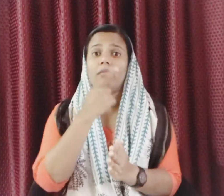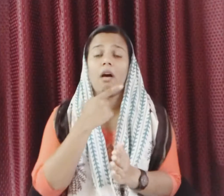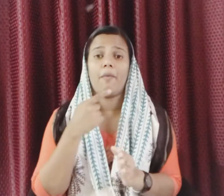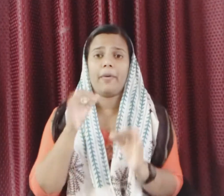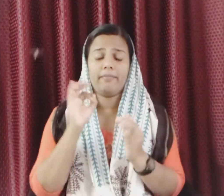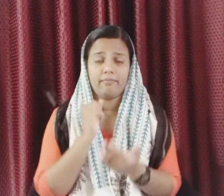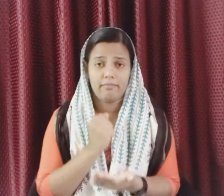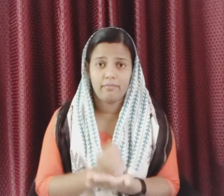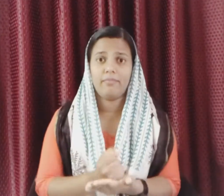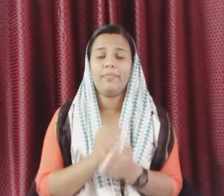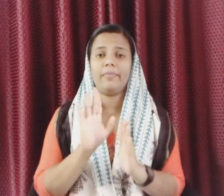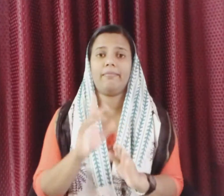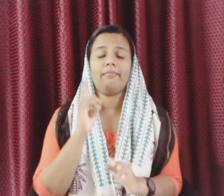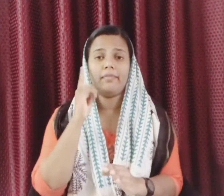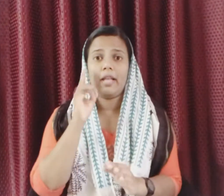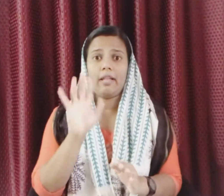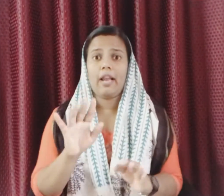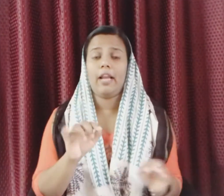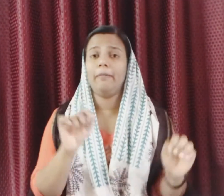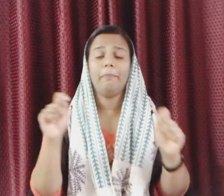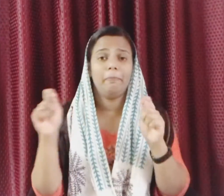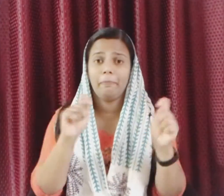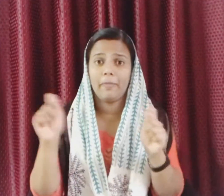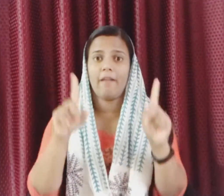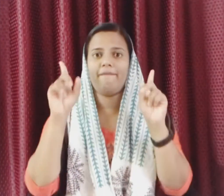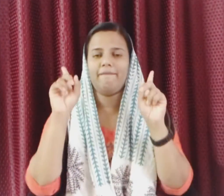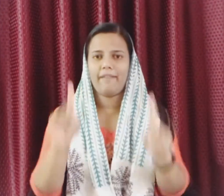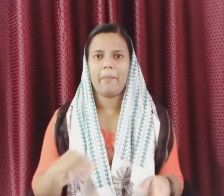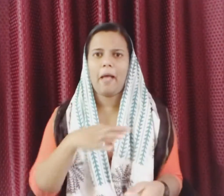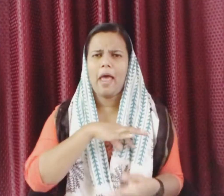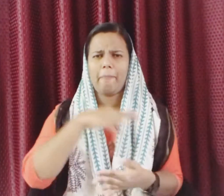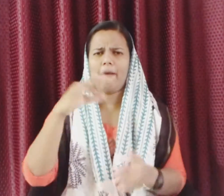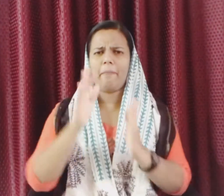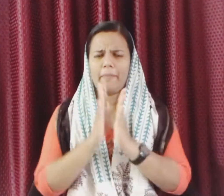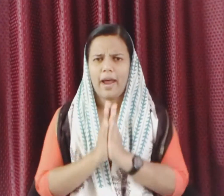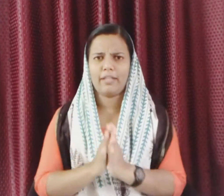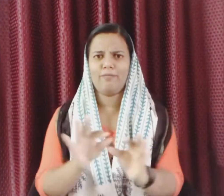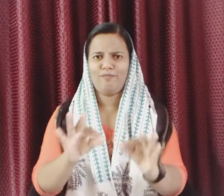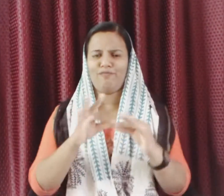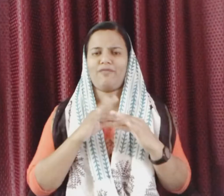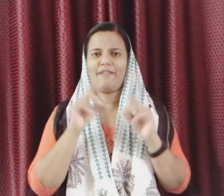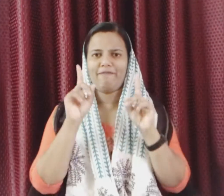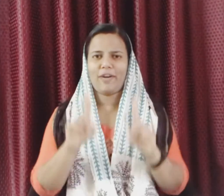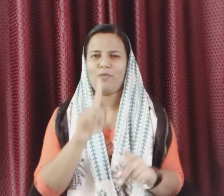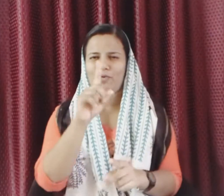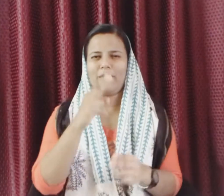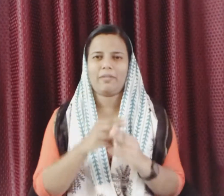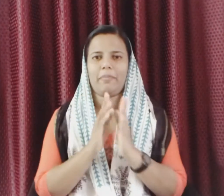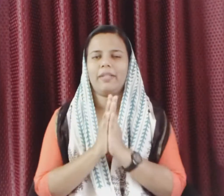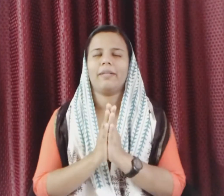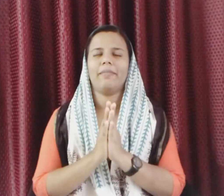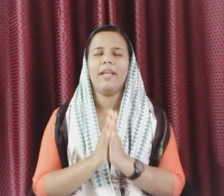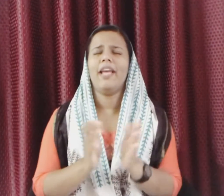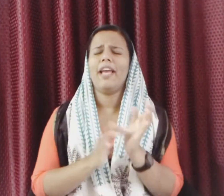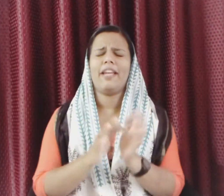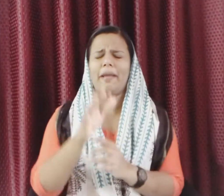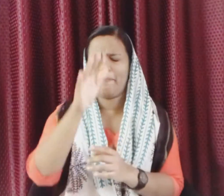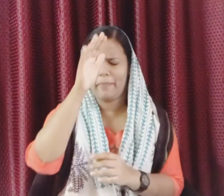നാവ് മേൽ നിശ്ചയമായിട്ടും ഒരു നല്ല കൺട്രോൾ ആത്മാവിൽ പ്രാർത്ഥിച്ച് ഇന്ന് പകൽ തന്നെ സ്വീകരിച്ചോണം. ഞാൻ നിങ്ങൾക്ക് വേണ്ടി ഒരു വാക്ക് പ്രാർത്ഥിക്കട്ടെ. എൻ്റെ